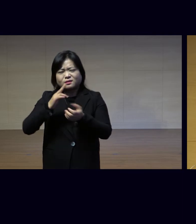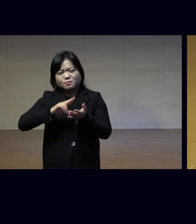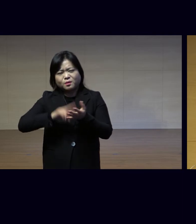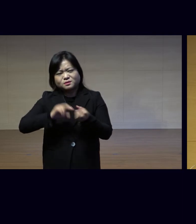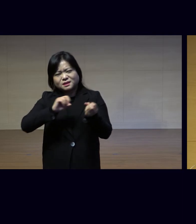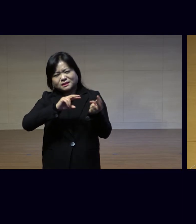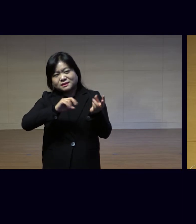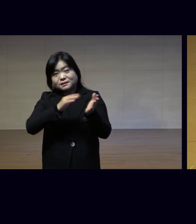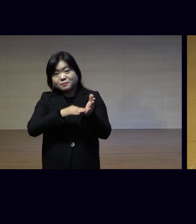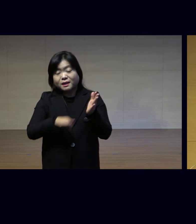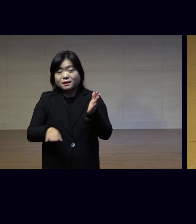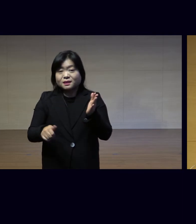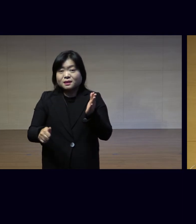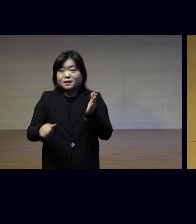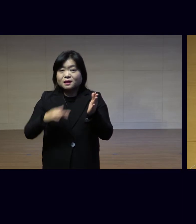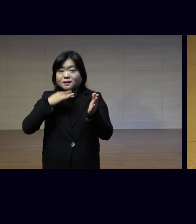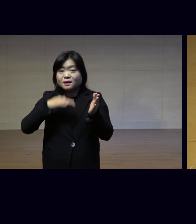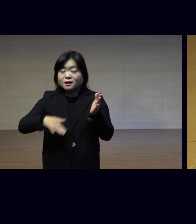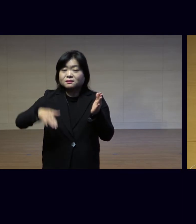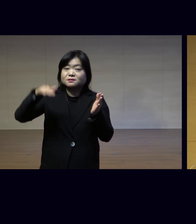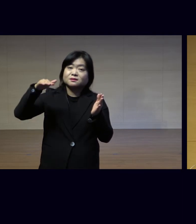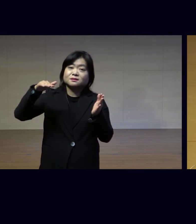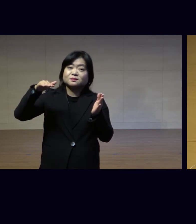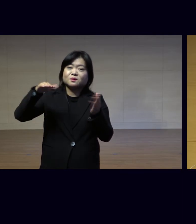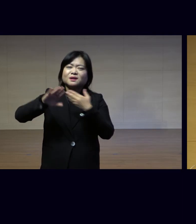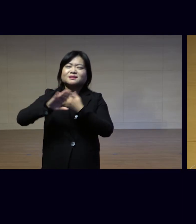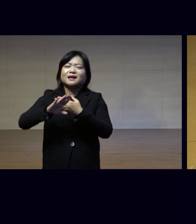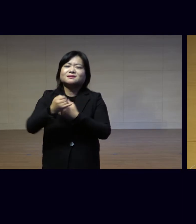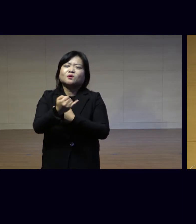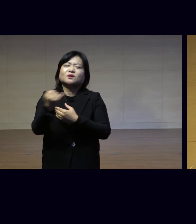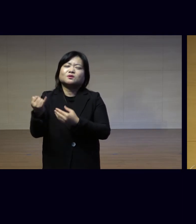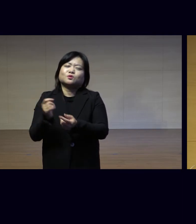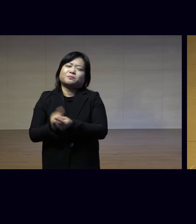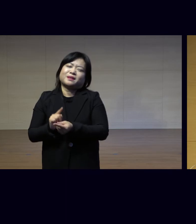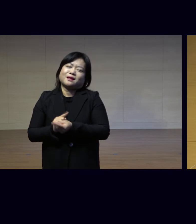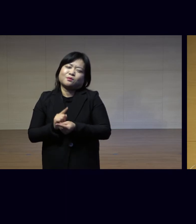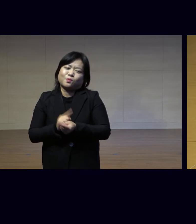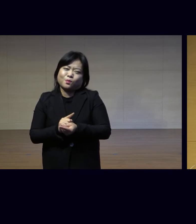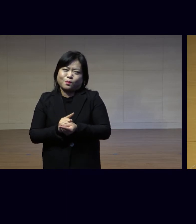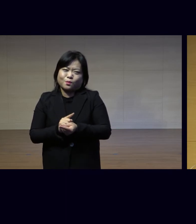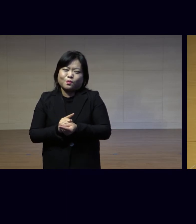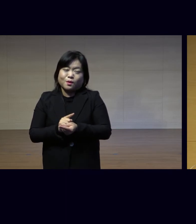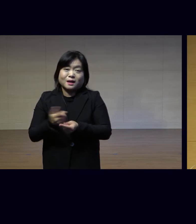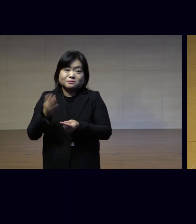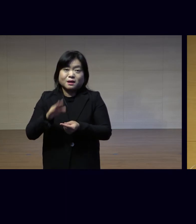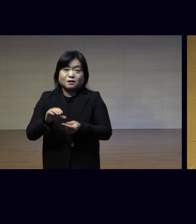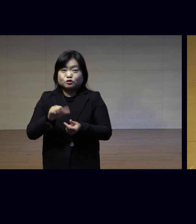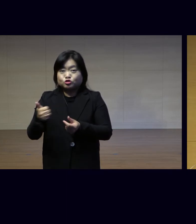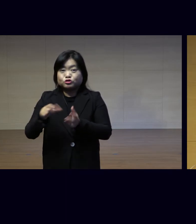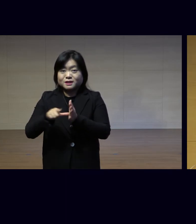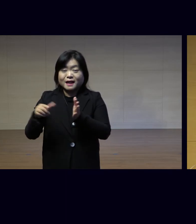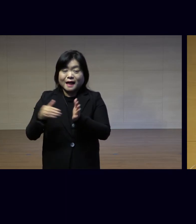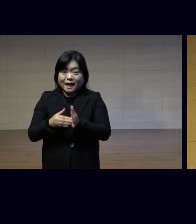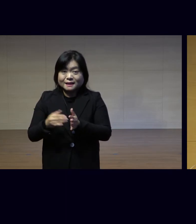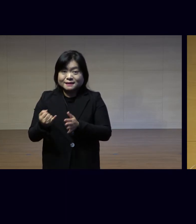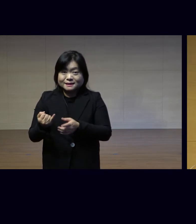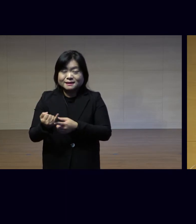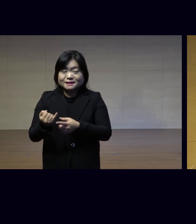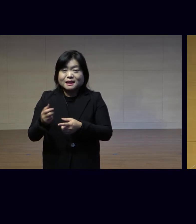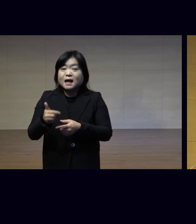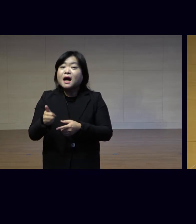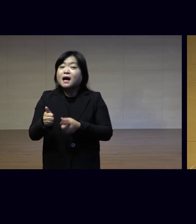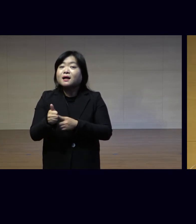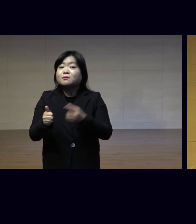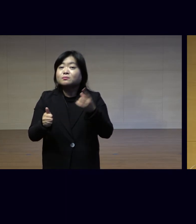이제 조금 나이가 커지고 나서는 또 딴 여자들도 만나고 하면서도 죽을 때까지 어쨌든 이